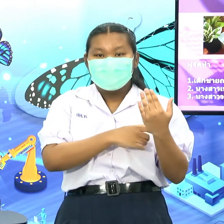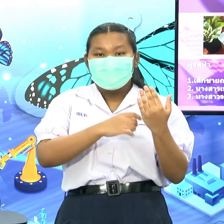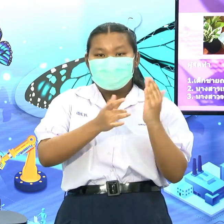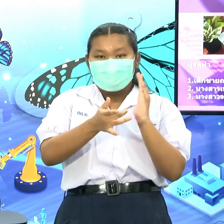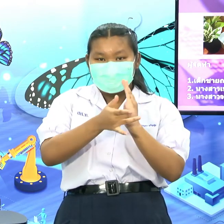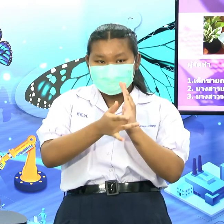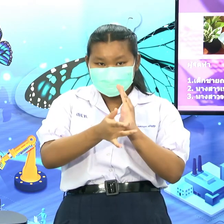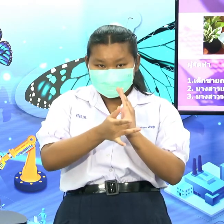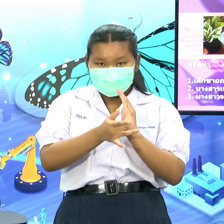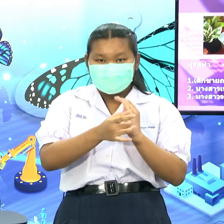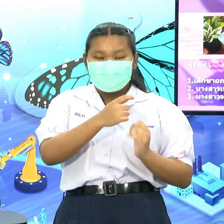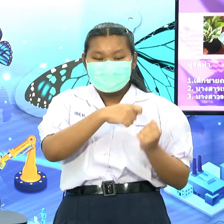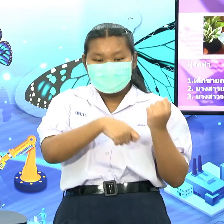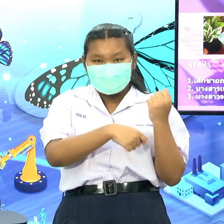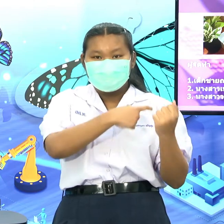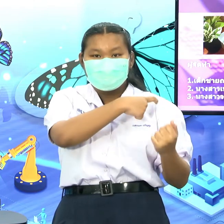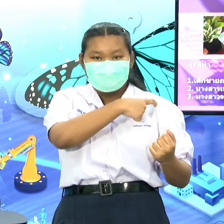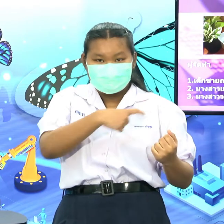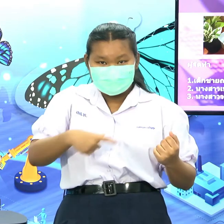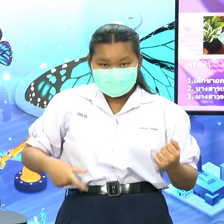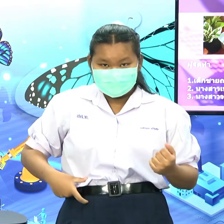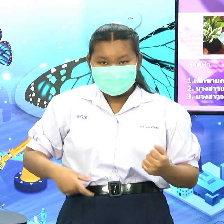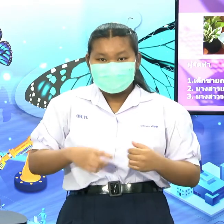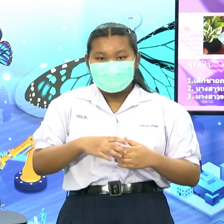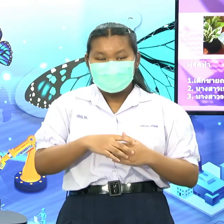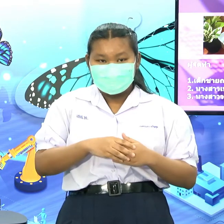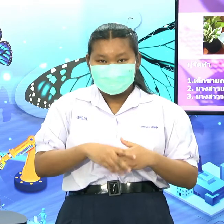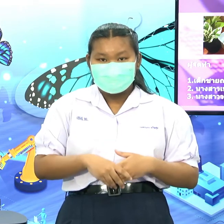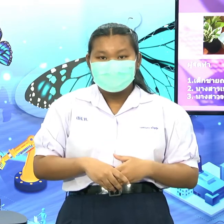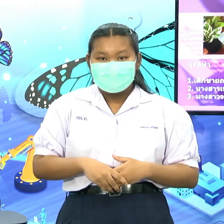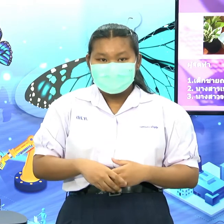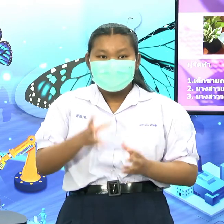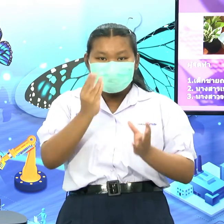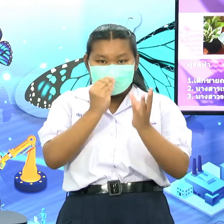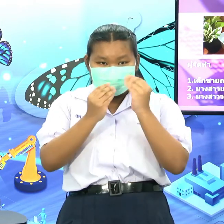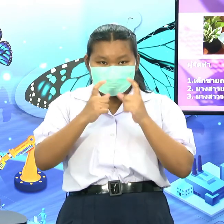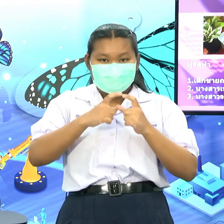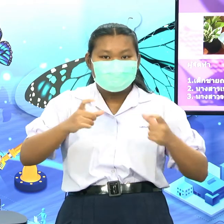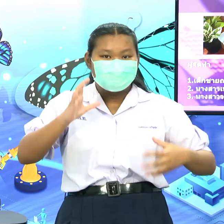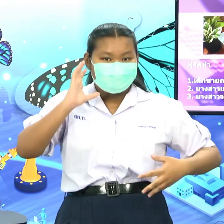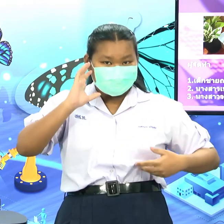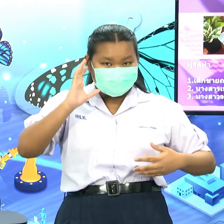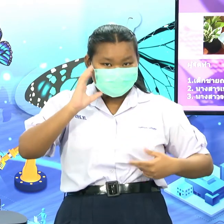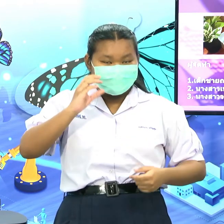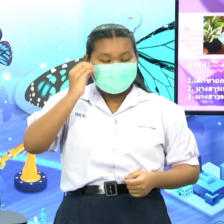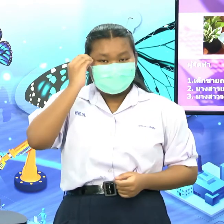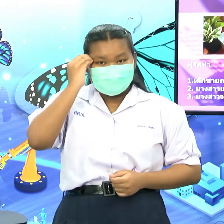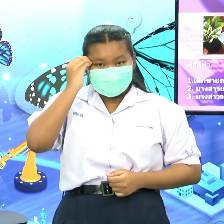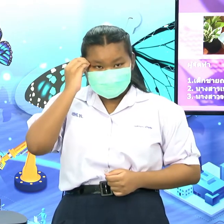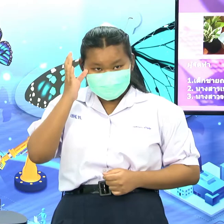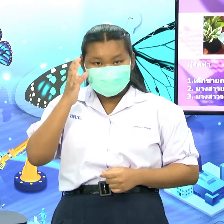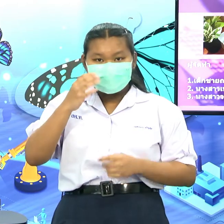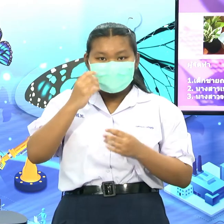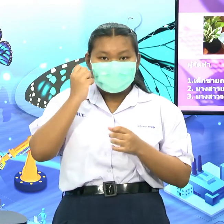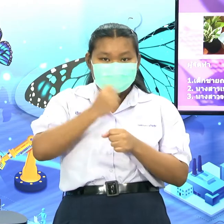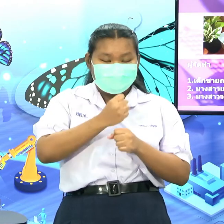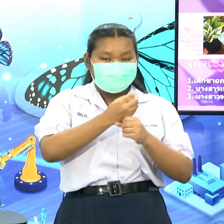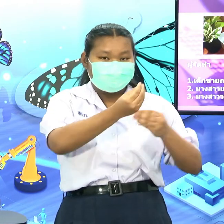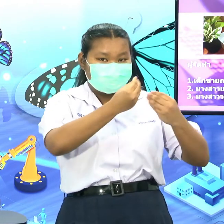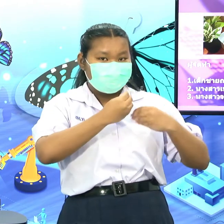ข้าร่วมโครงการส่งเสริมการเรียนโปรแกรมมิ่งด้วยบอร์ดคิดไบต์โดยมูลนิธิเทคโนโลยีสารสนเทศตามพระราชดำริสมเด็จพระเทพรัตนราชสุ